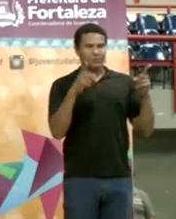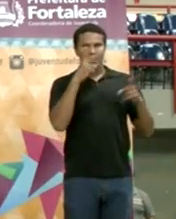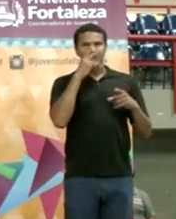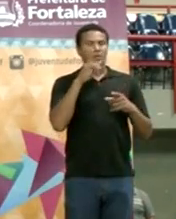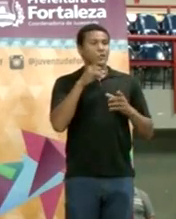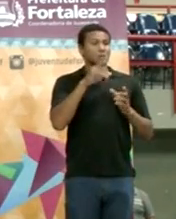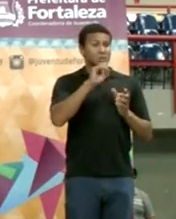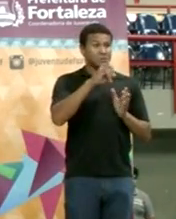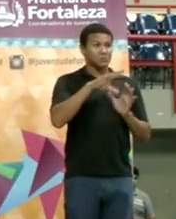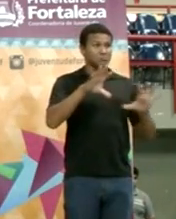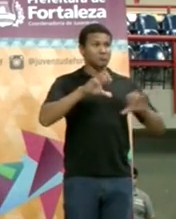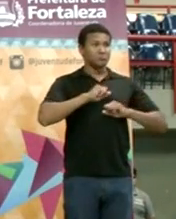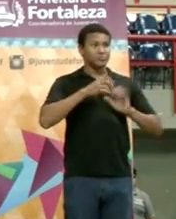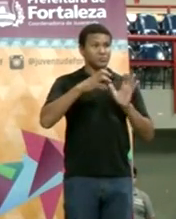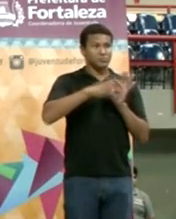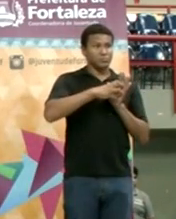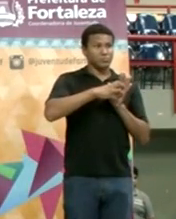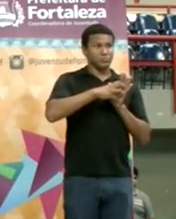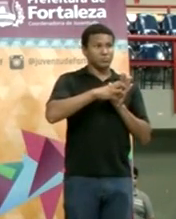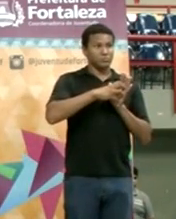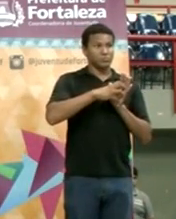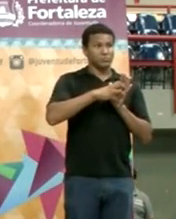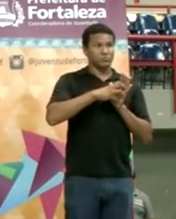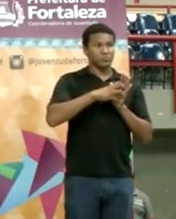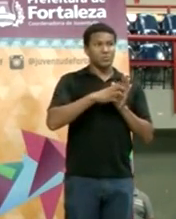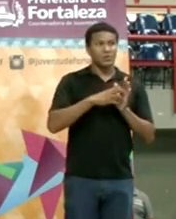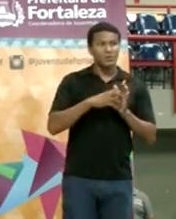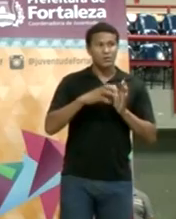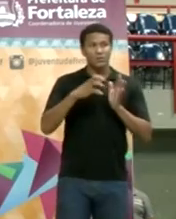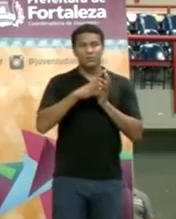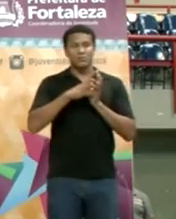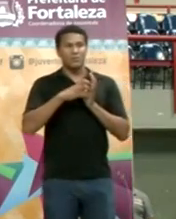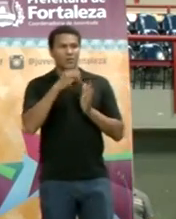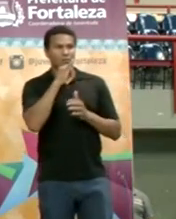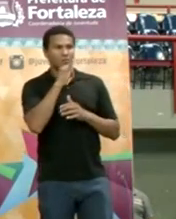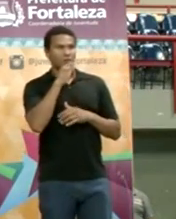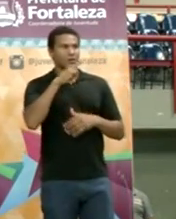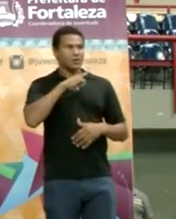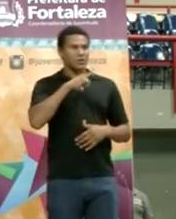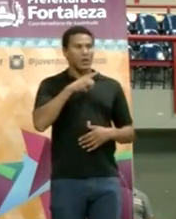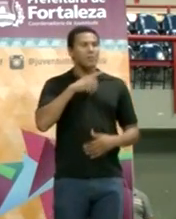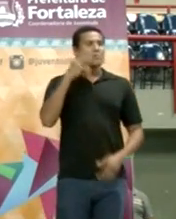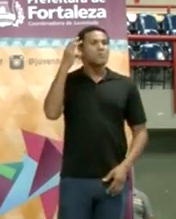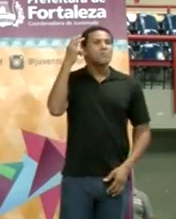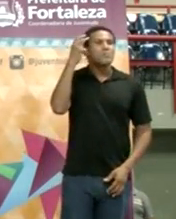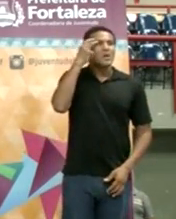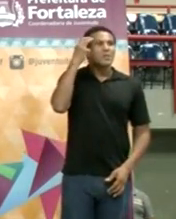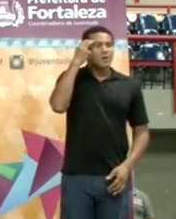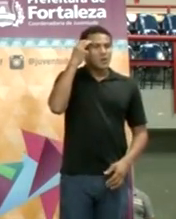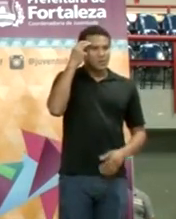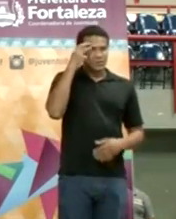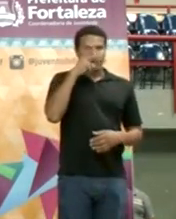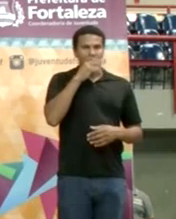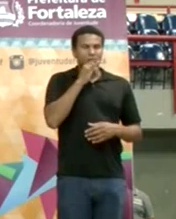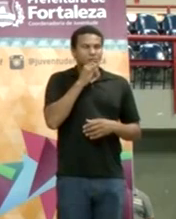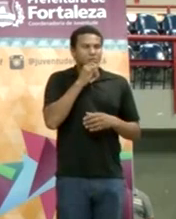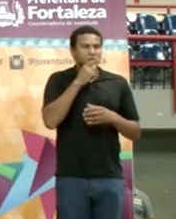HIV? Ele destrói essa célula, que é responsável pela nossa memória imunitária,